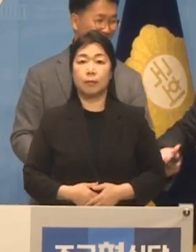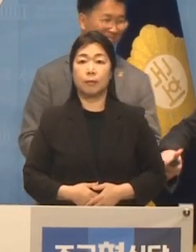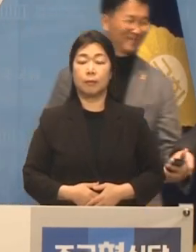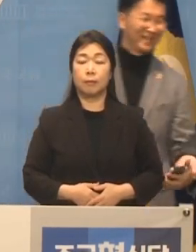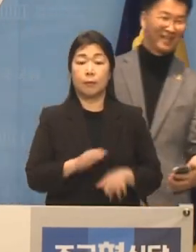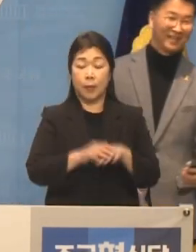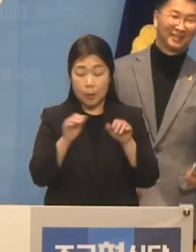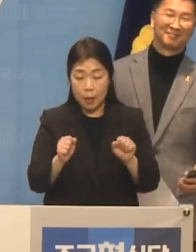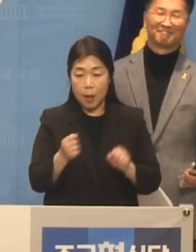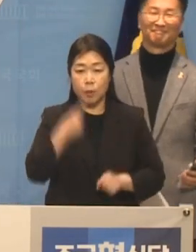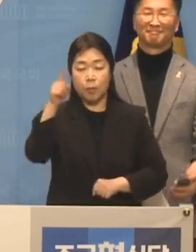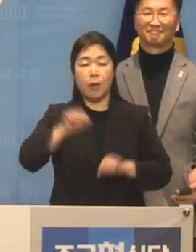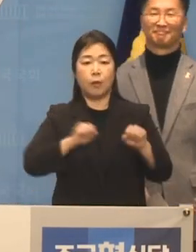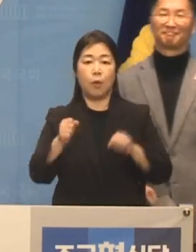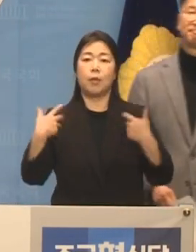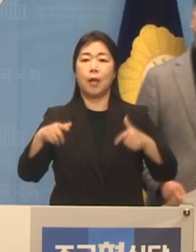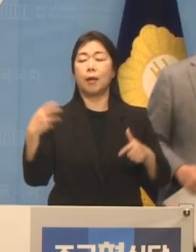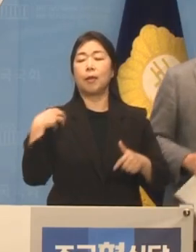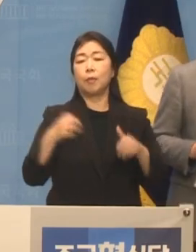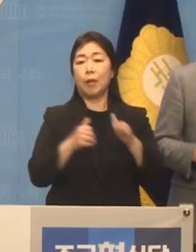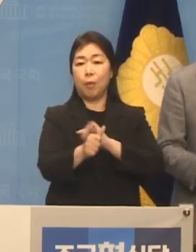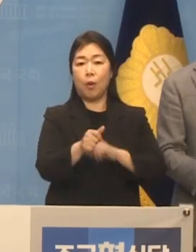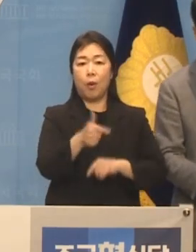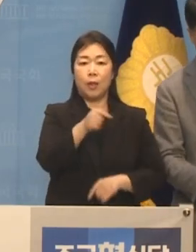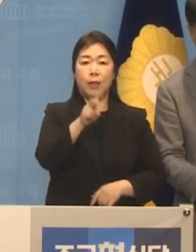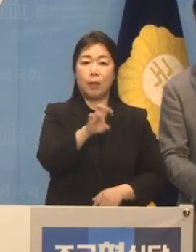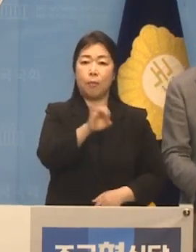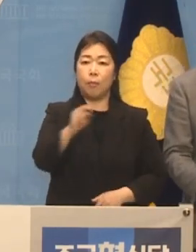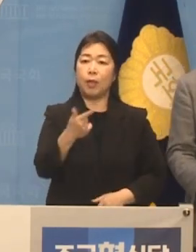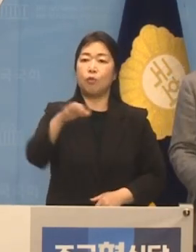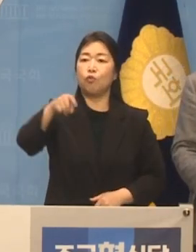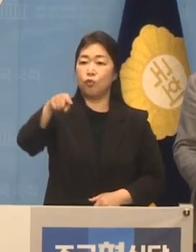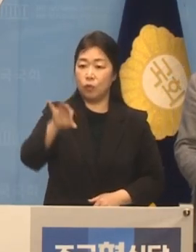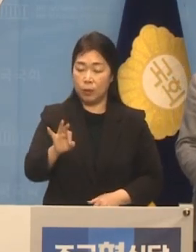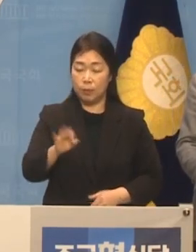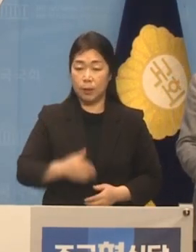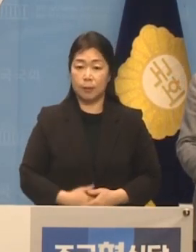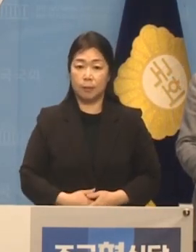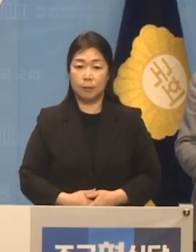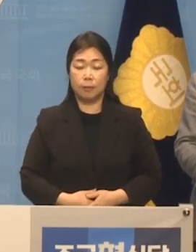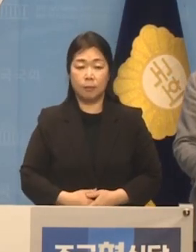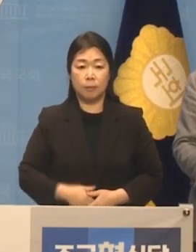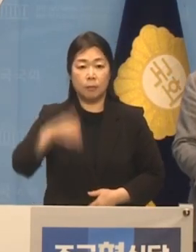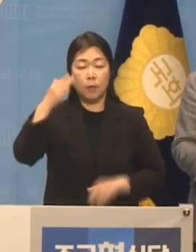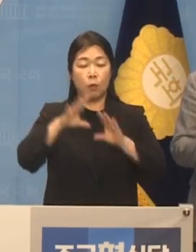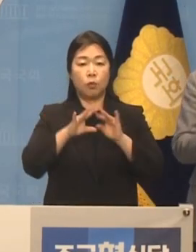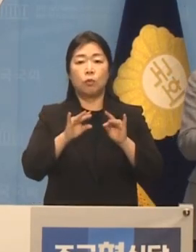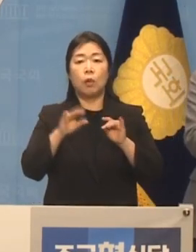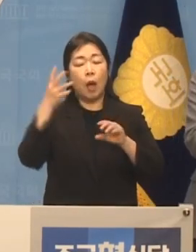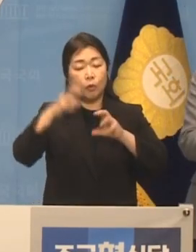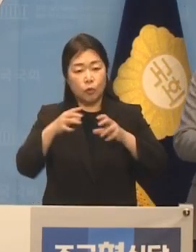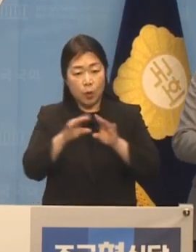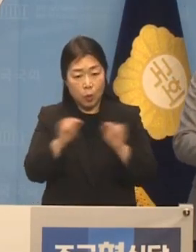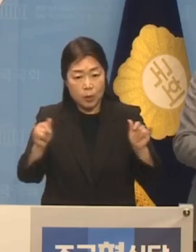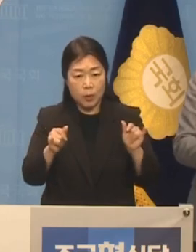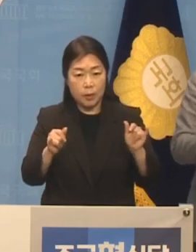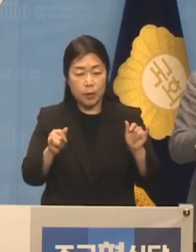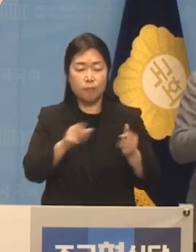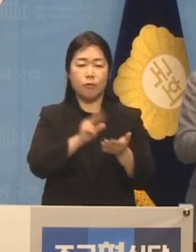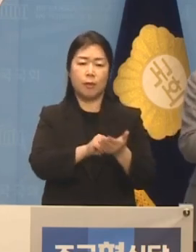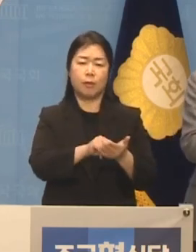안녕하십니까. 촛불행동 상임대표 김민웅입니다. 우리나라 토지정의 문제 최고